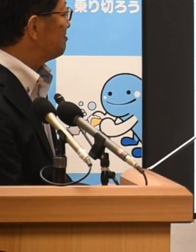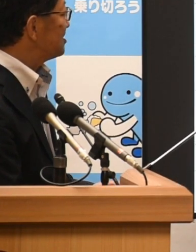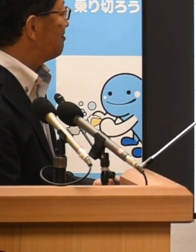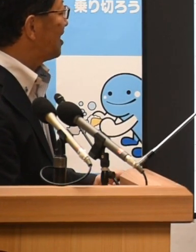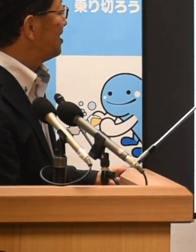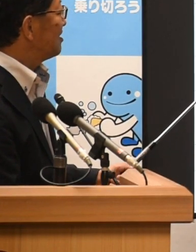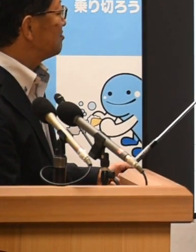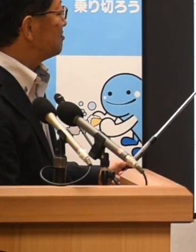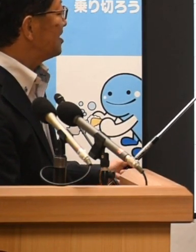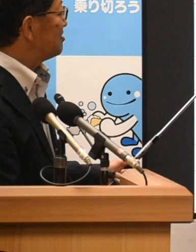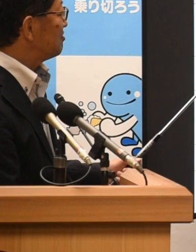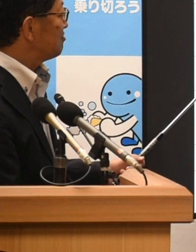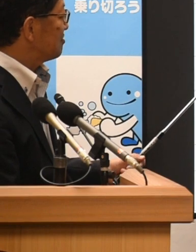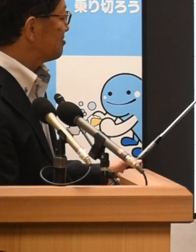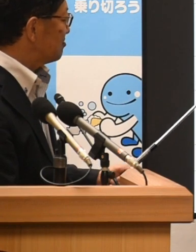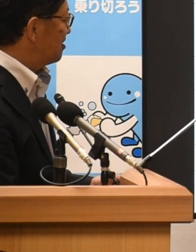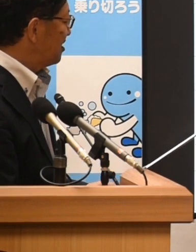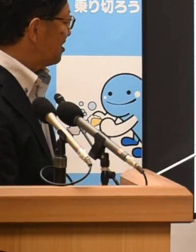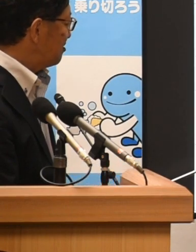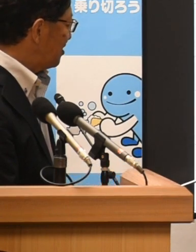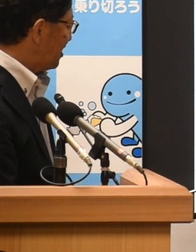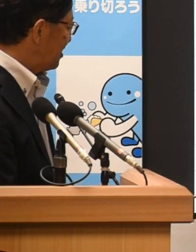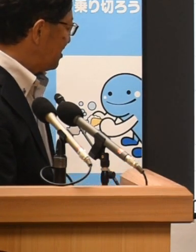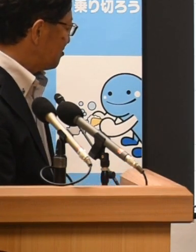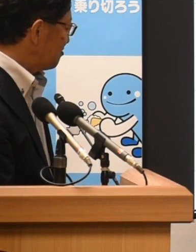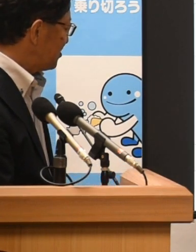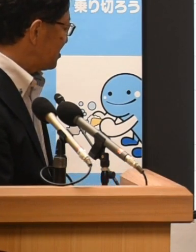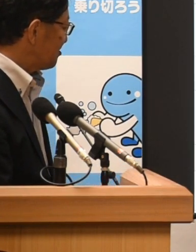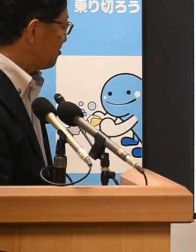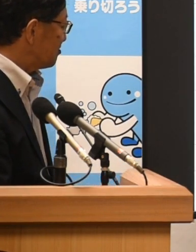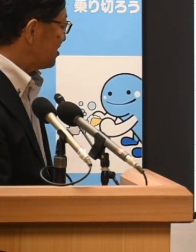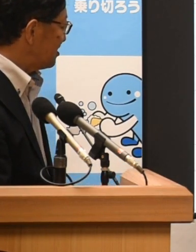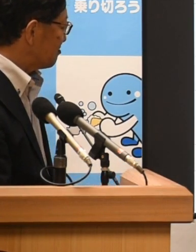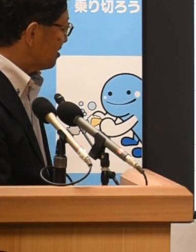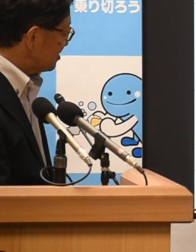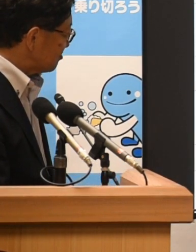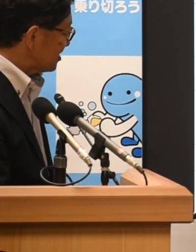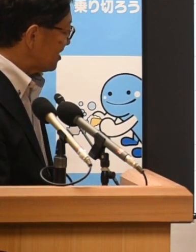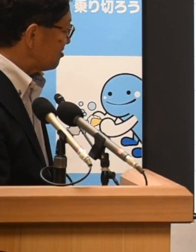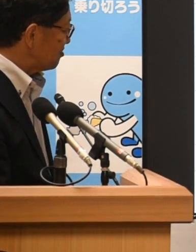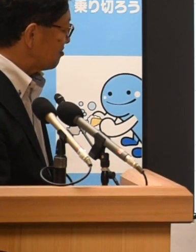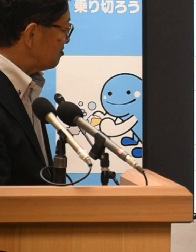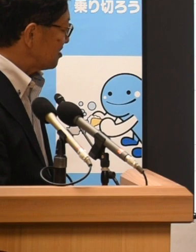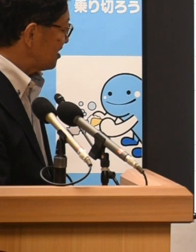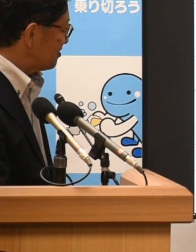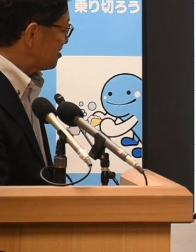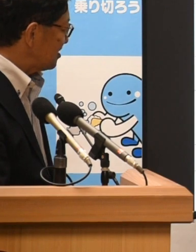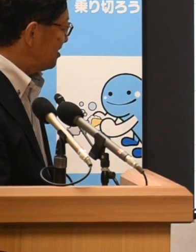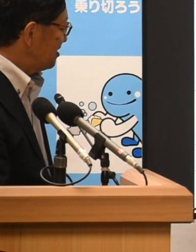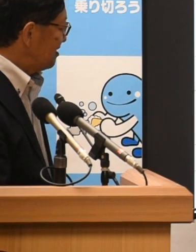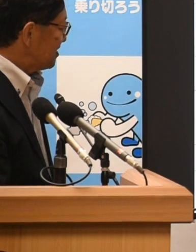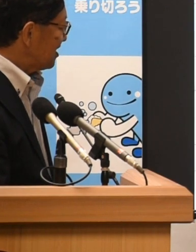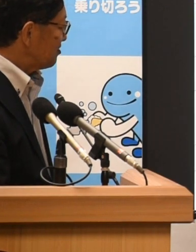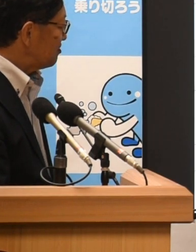断といたしましては、この全療養者数あるいはこの PCR の陽性率、ここは1週間単位の更新になります